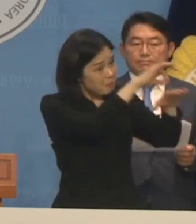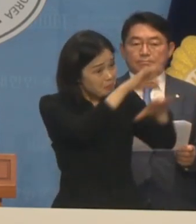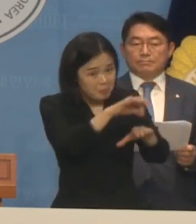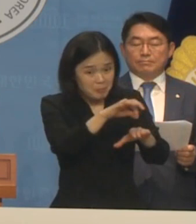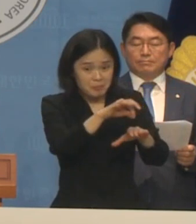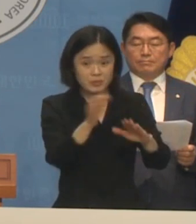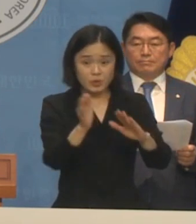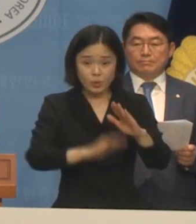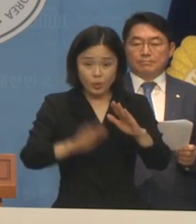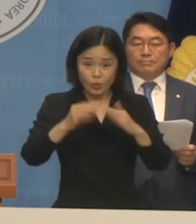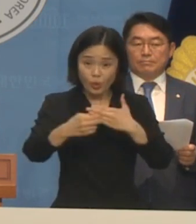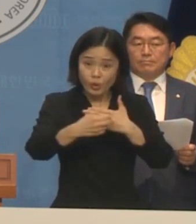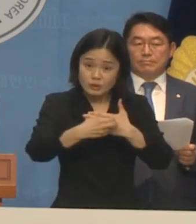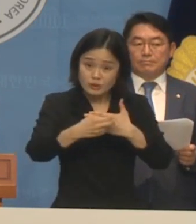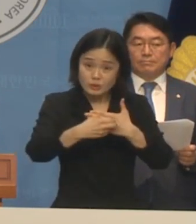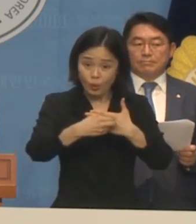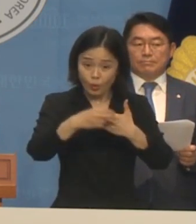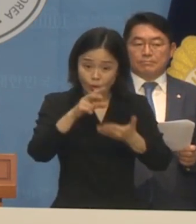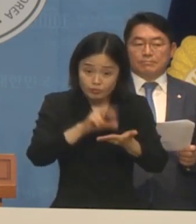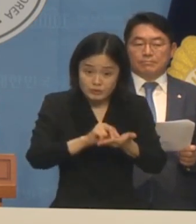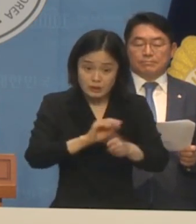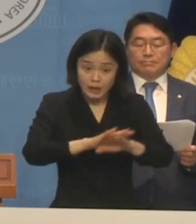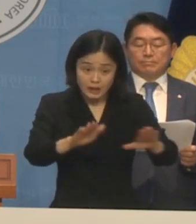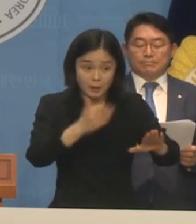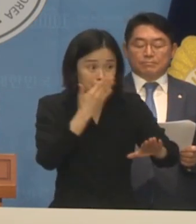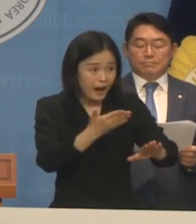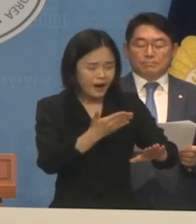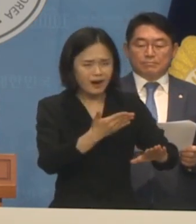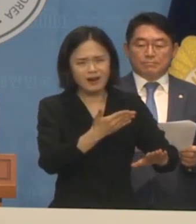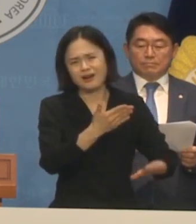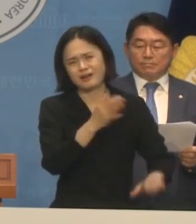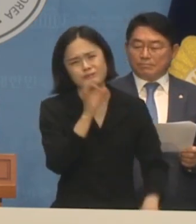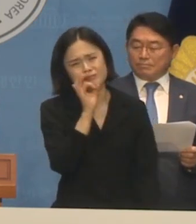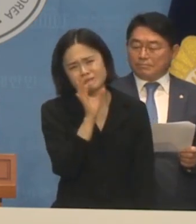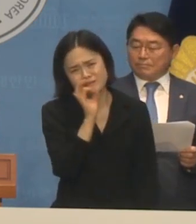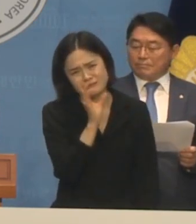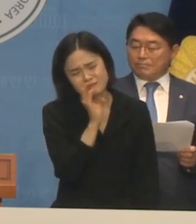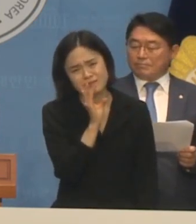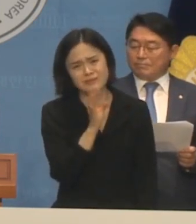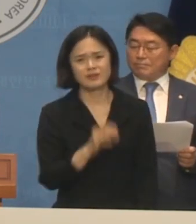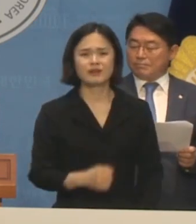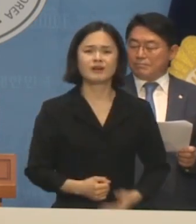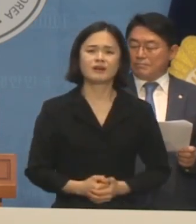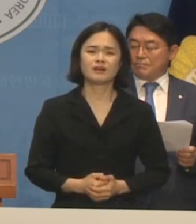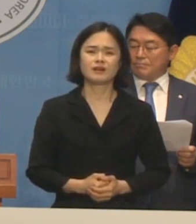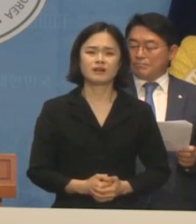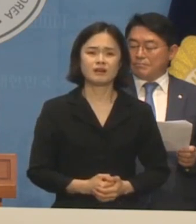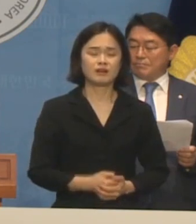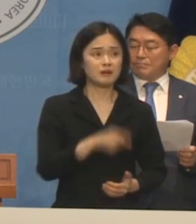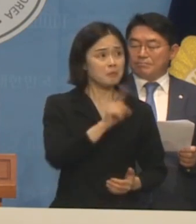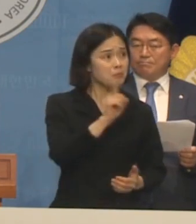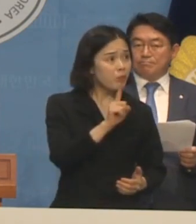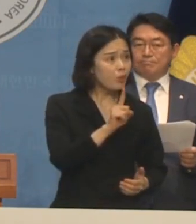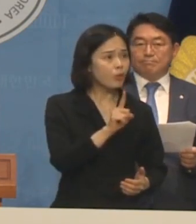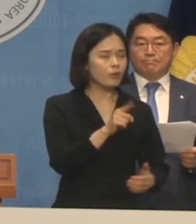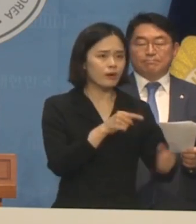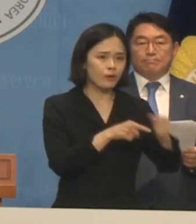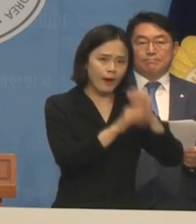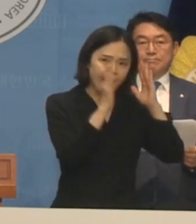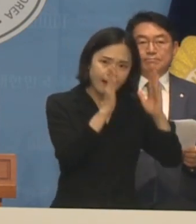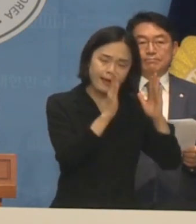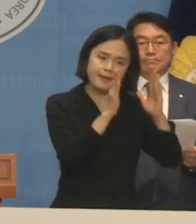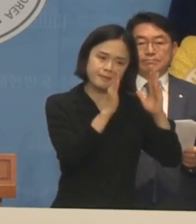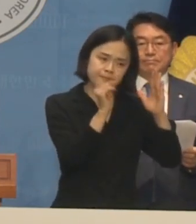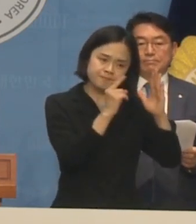관련 인력 증원을 담보할 수도 없습니다. 실체 없는 과학적 근거를 주장하며 정책